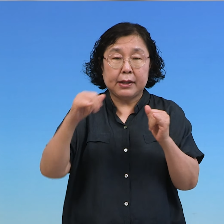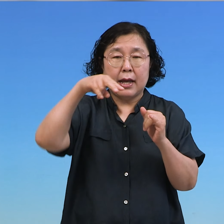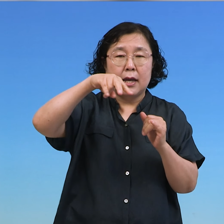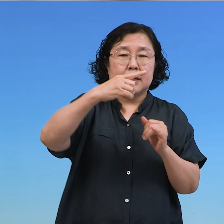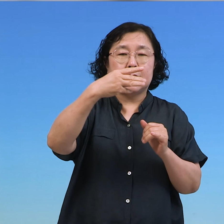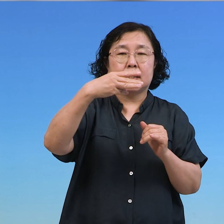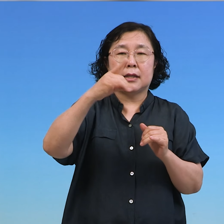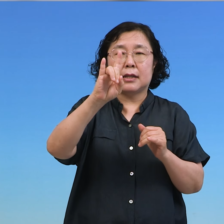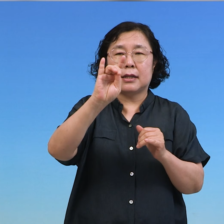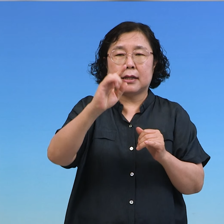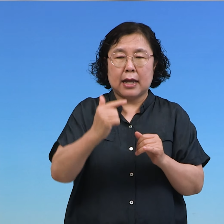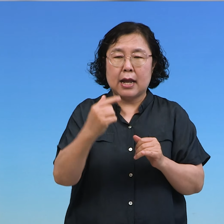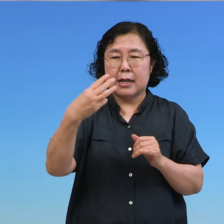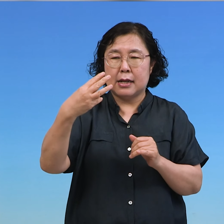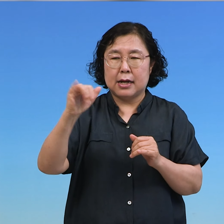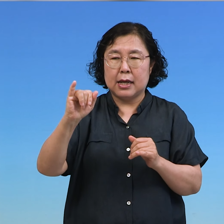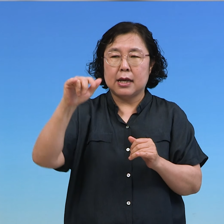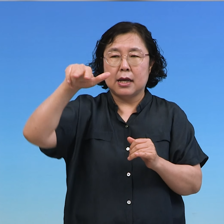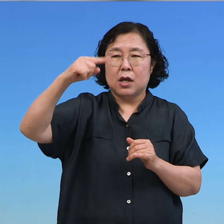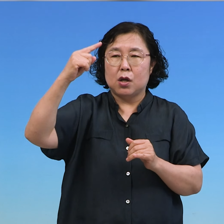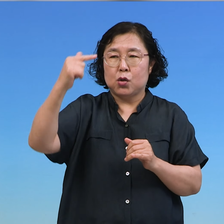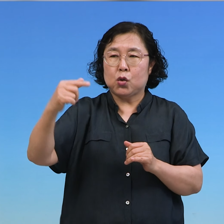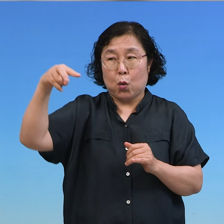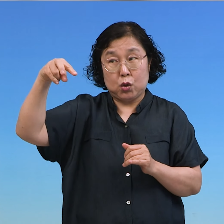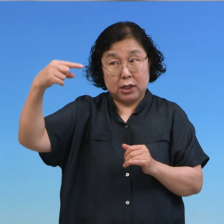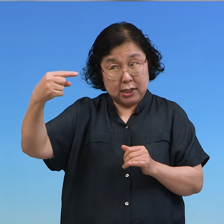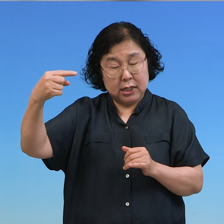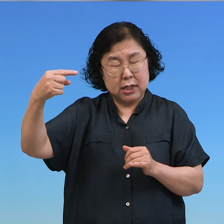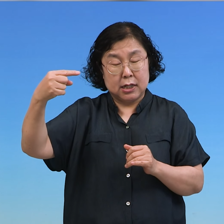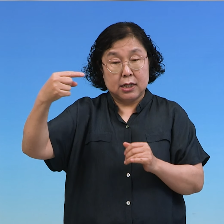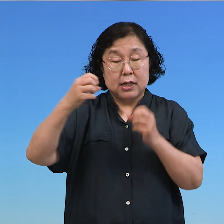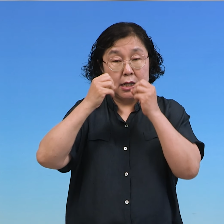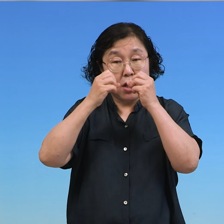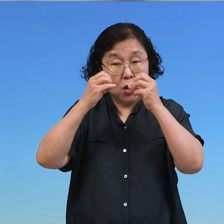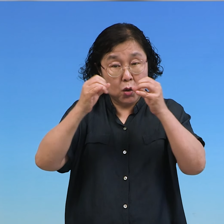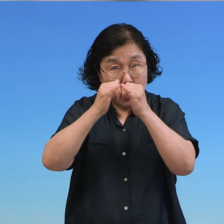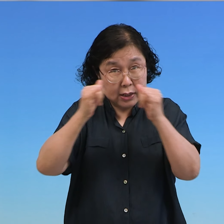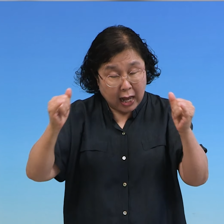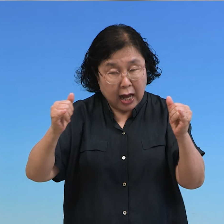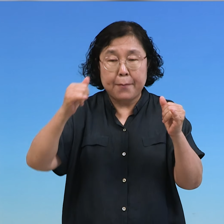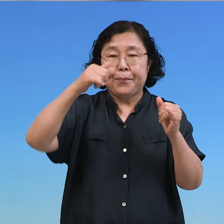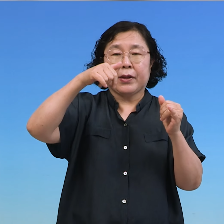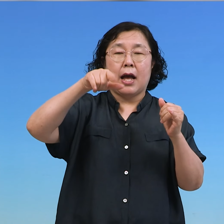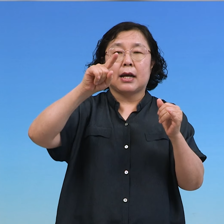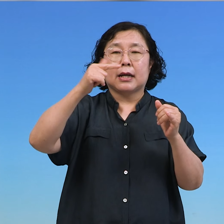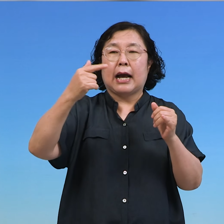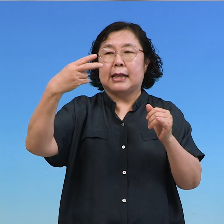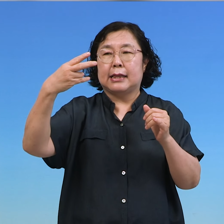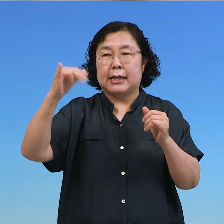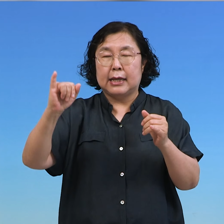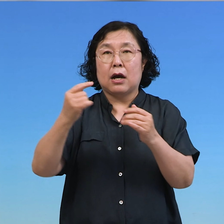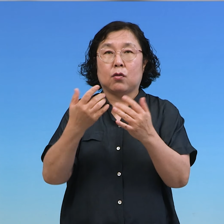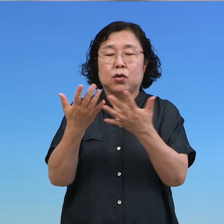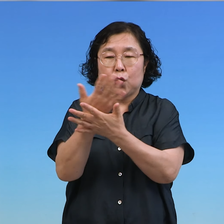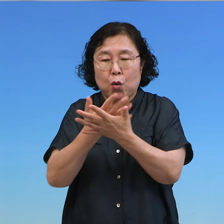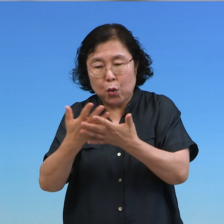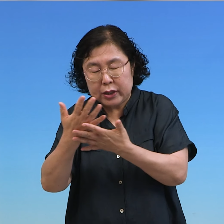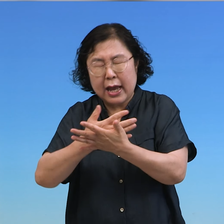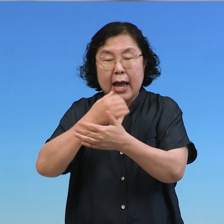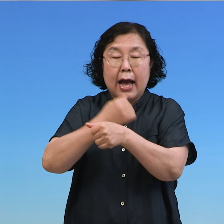성교사님이라고요 뭐 간디하고 교류가 있고 서로에게 영향을 미칠 만큼